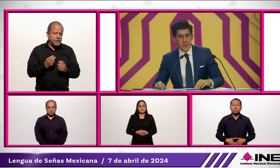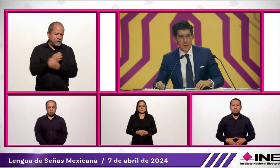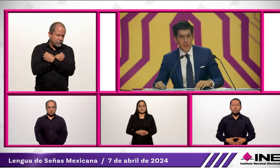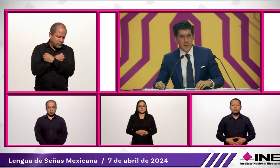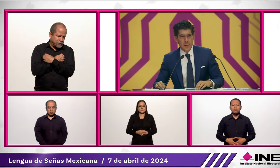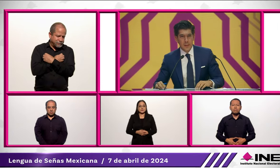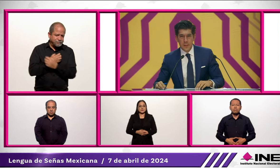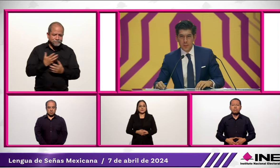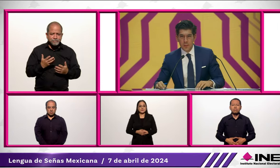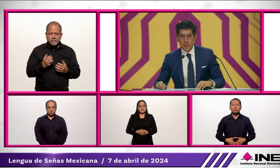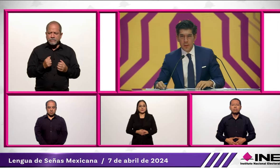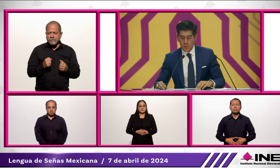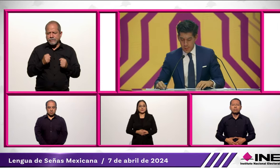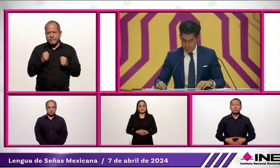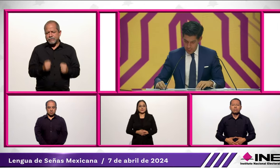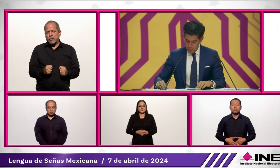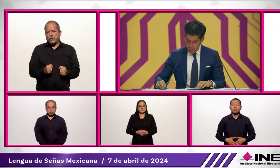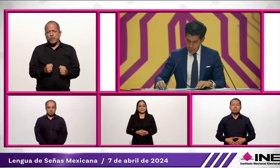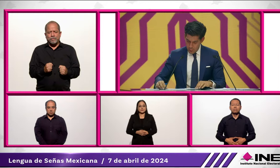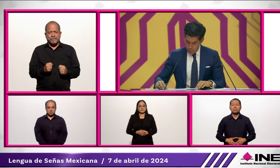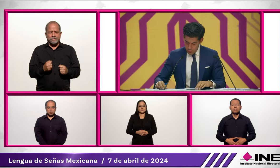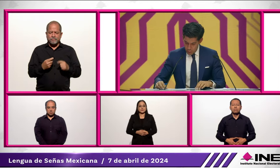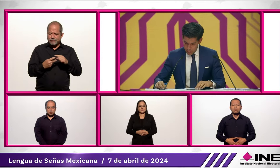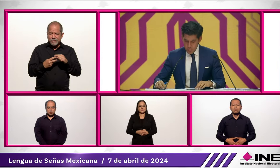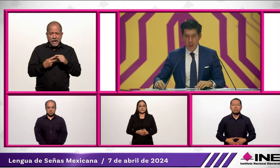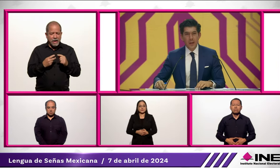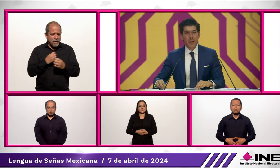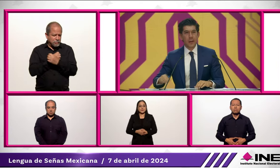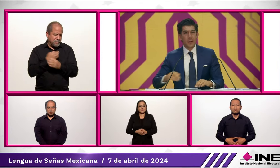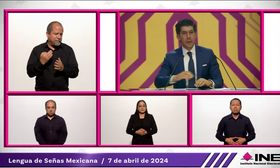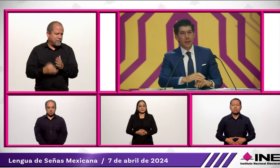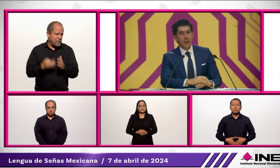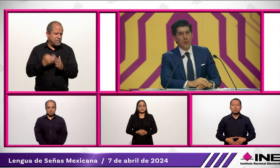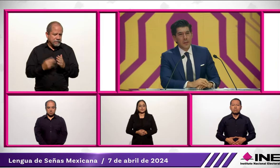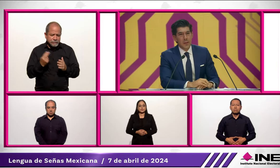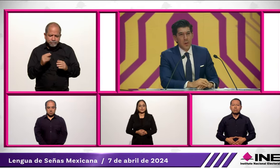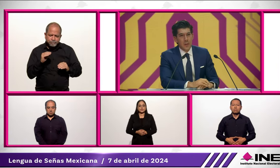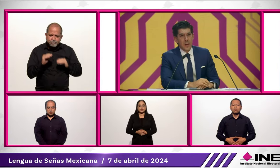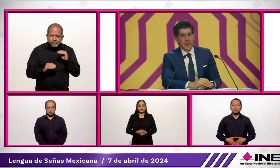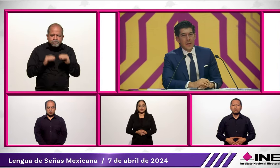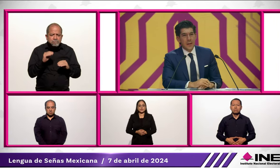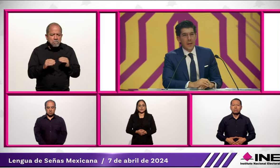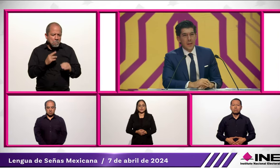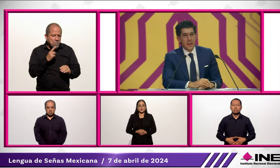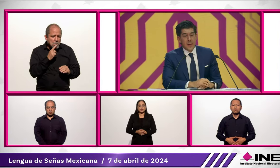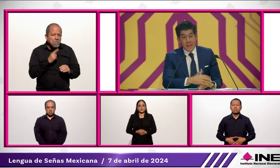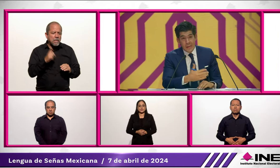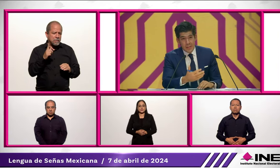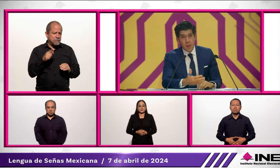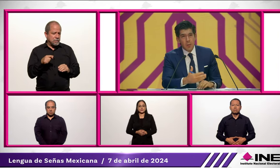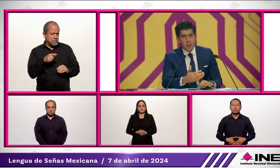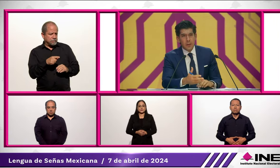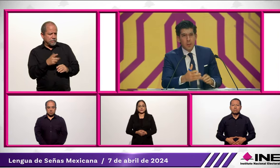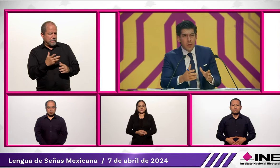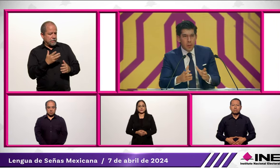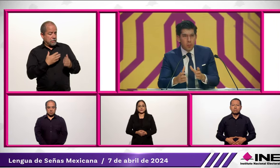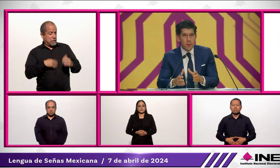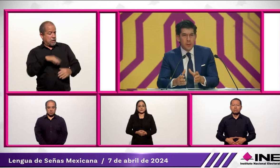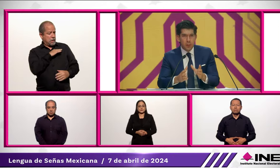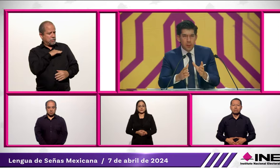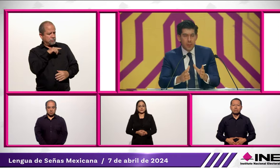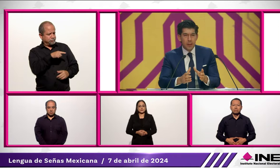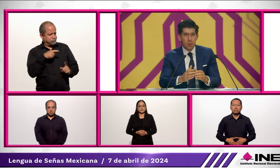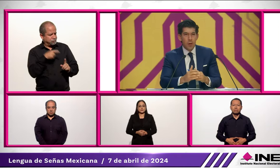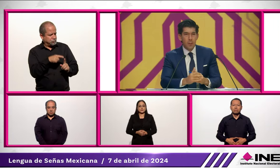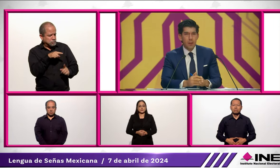mucho por hacer en el sector educativo. ¿Cómo buscaría, candidata Claudia Sheinbaum, que el rezago educativo en